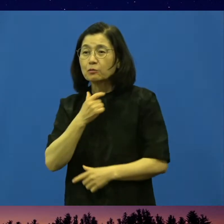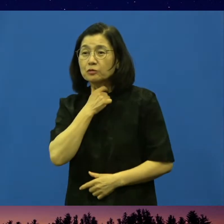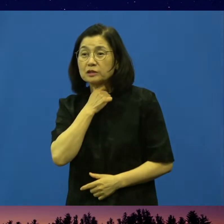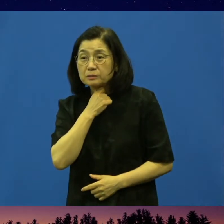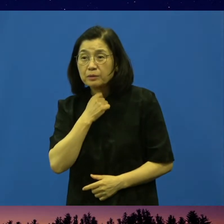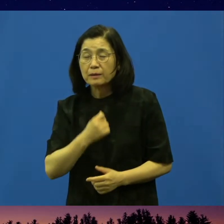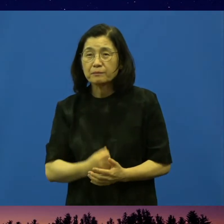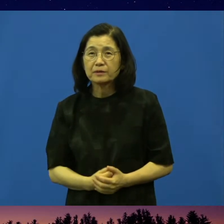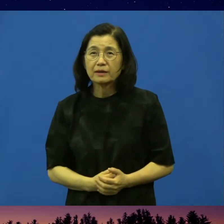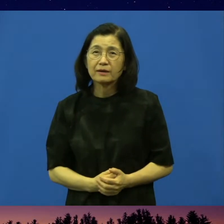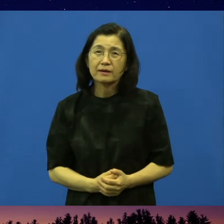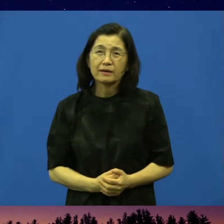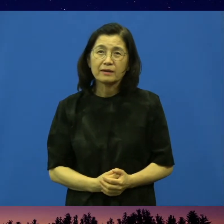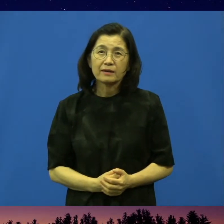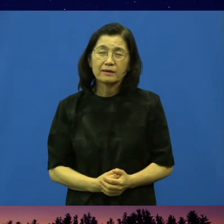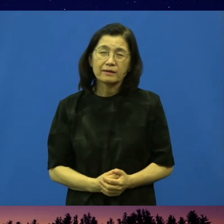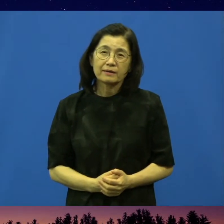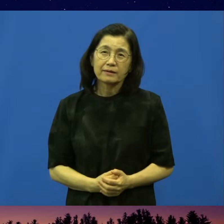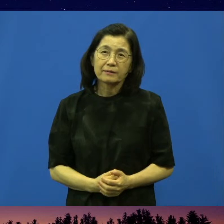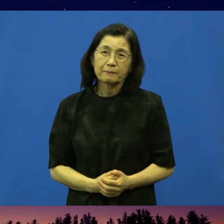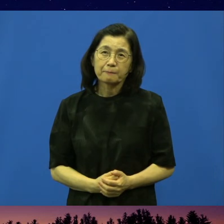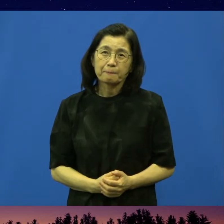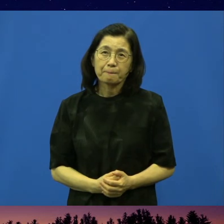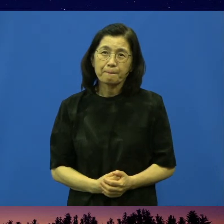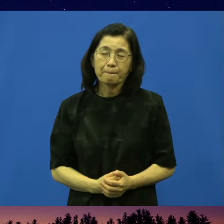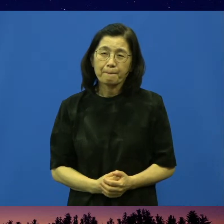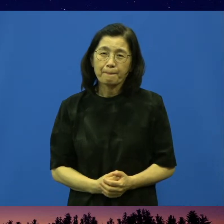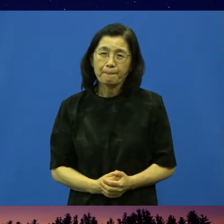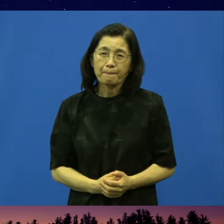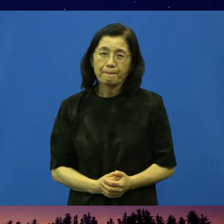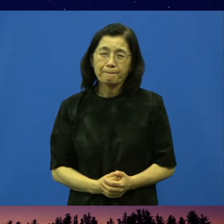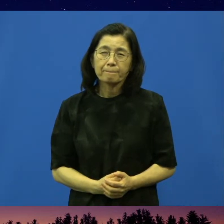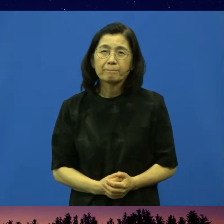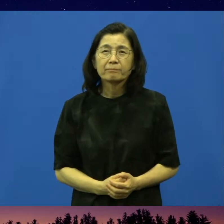빠른 대안을 찾을 때 애굽이 우리 눈앞에 딱 나타나는 거예요.